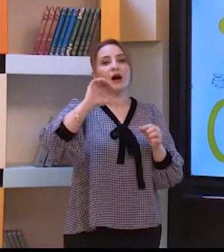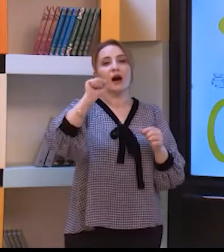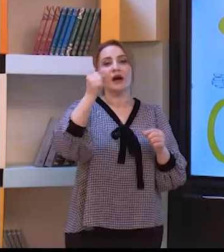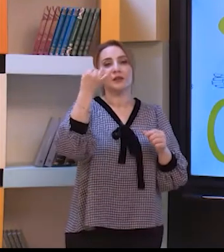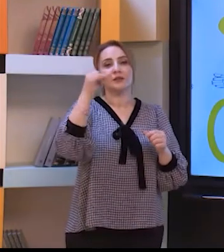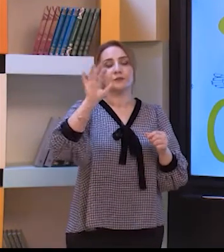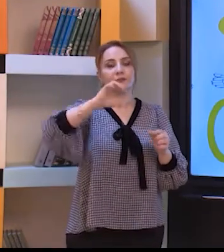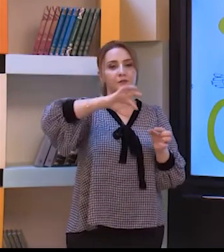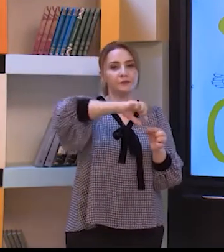Ay.